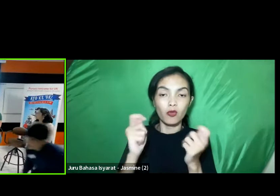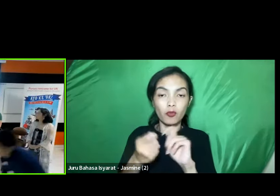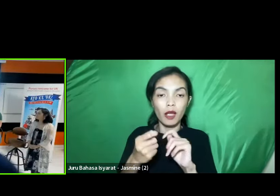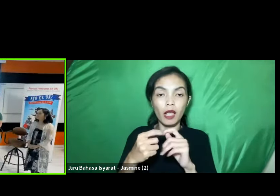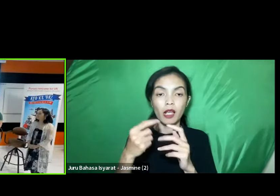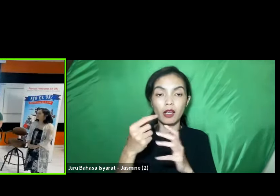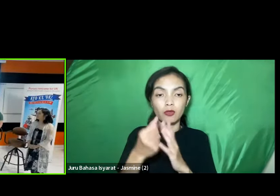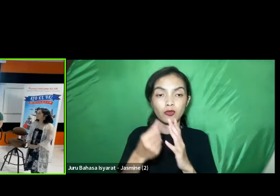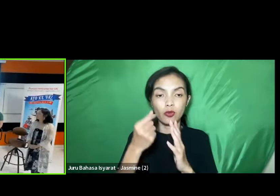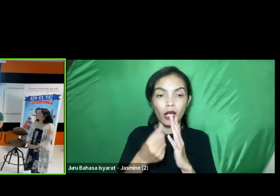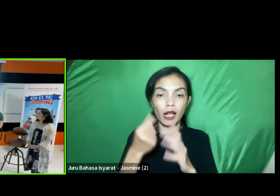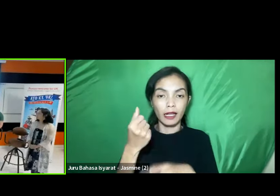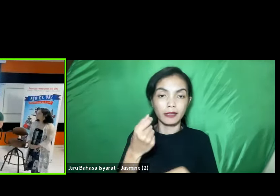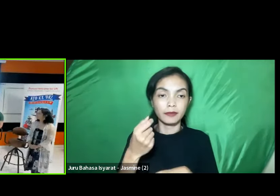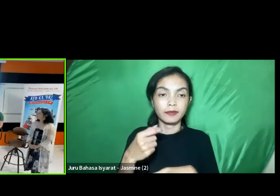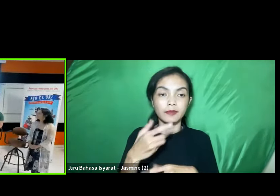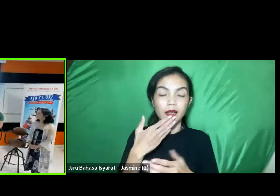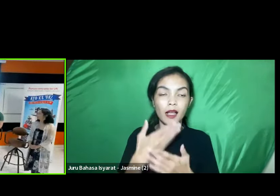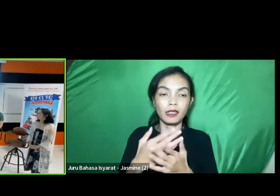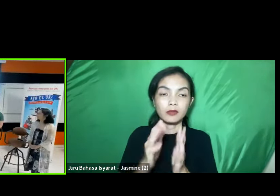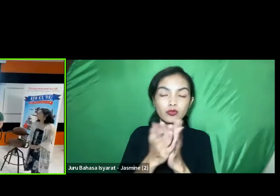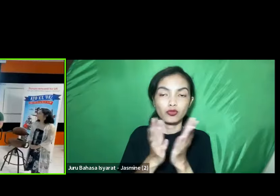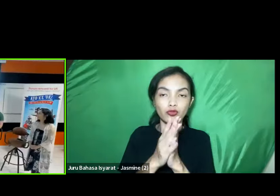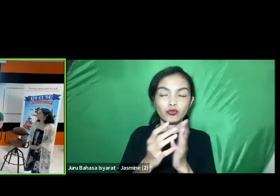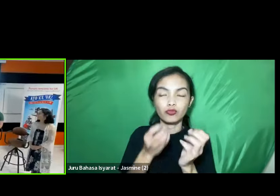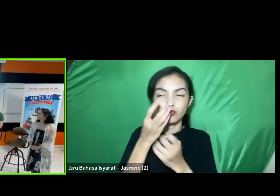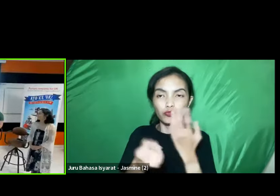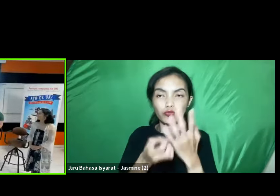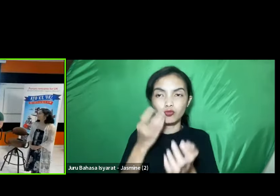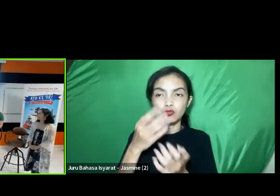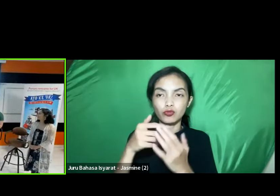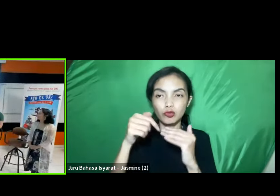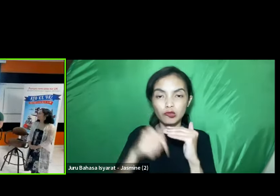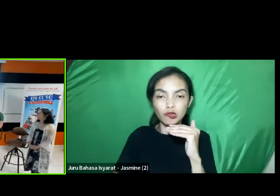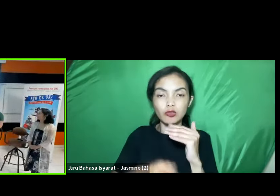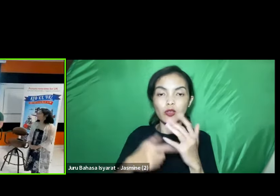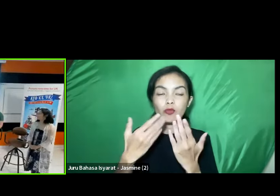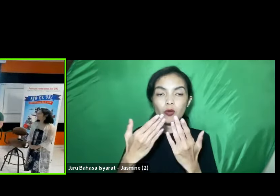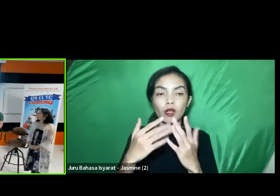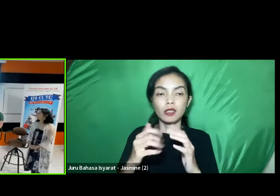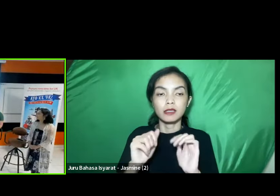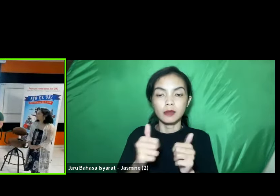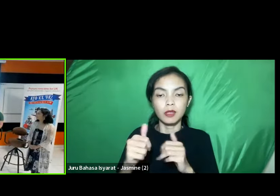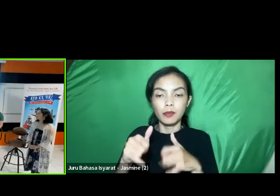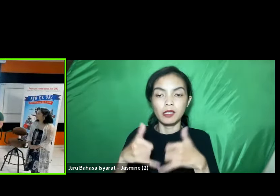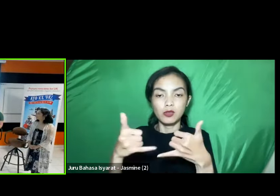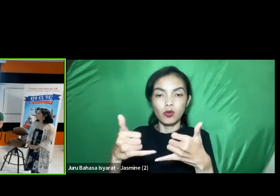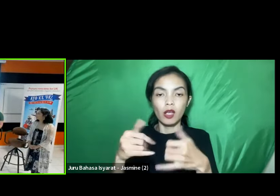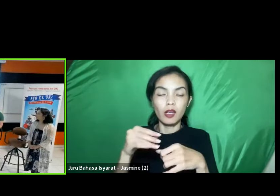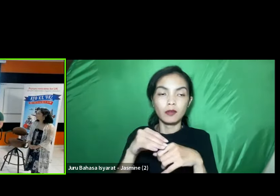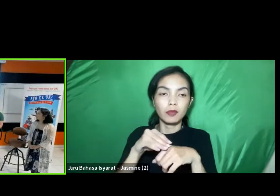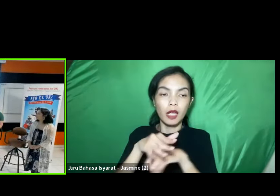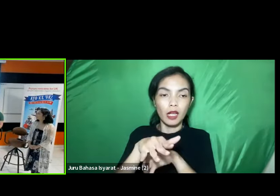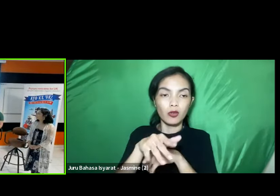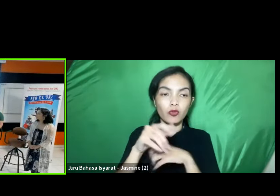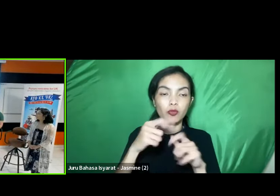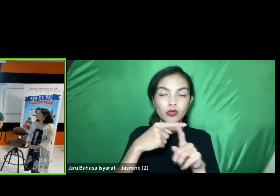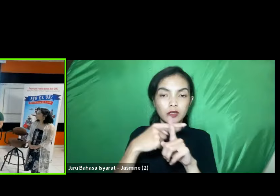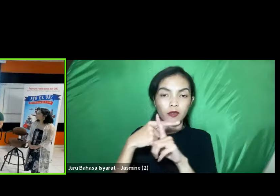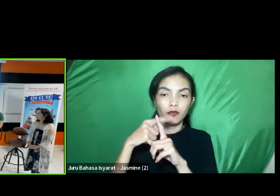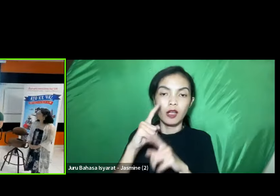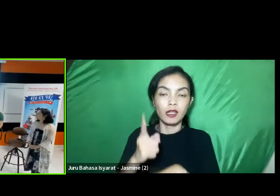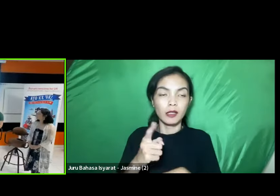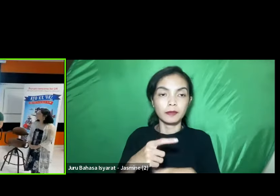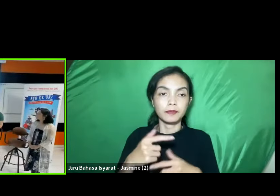di bedah buku semoga ada pengaruhnya nih nanti kep persiapan beasiswanya ya Ee masalah perubahan background